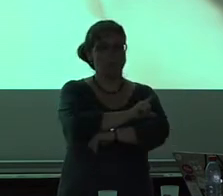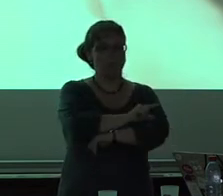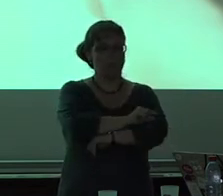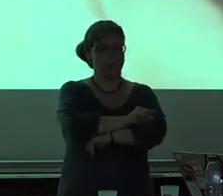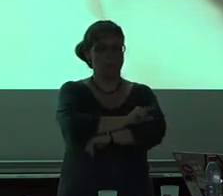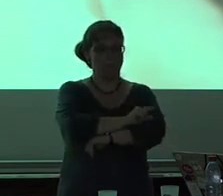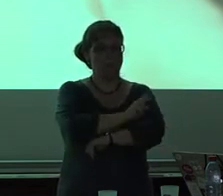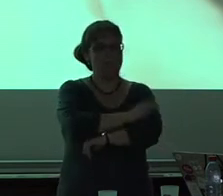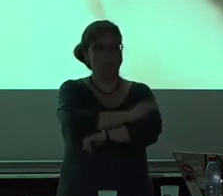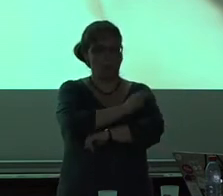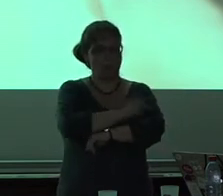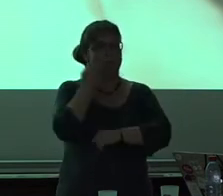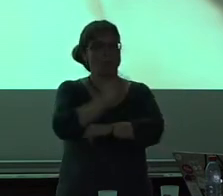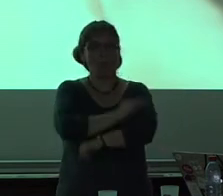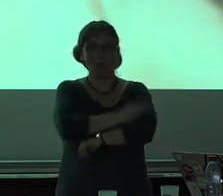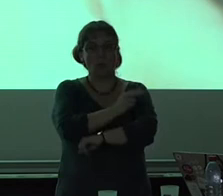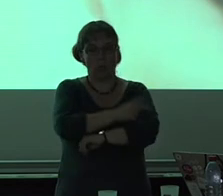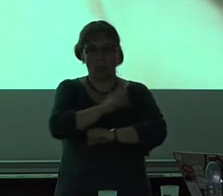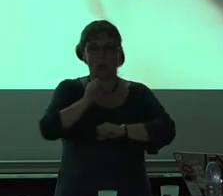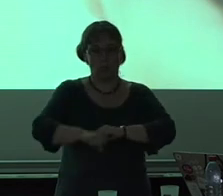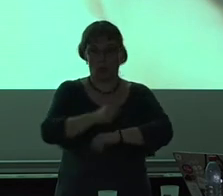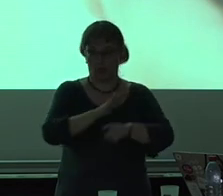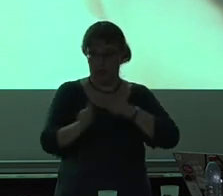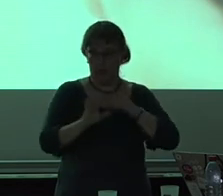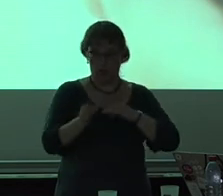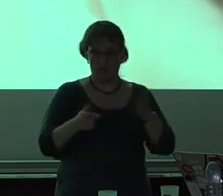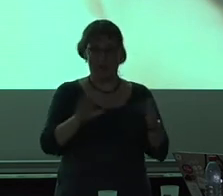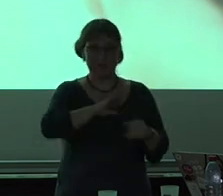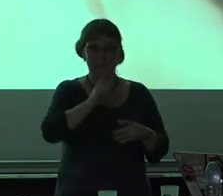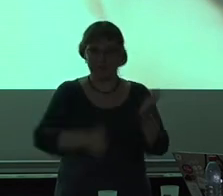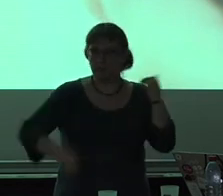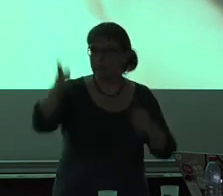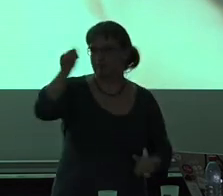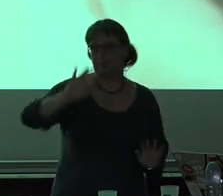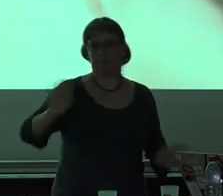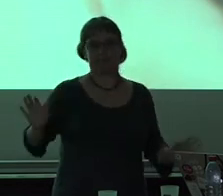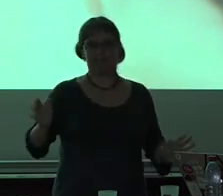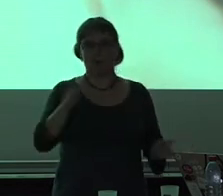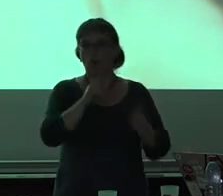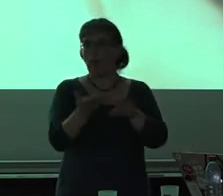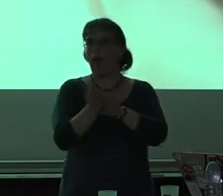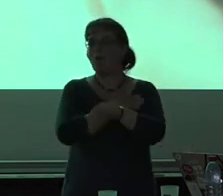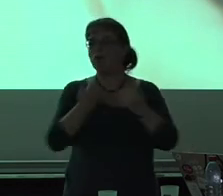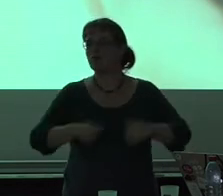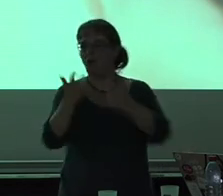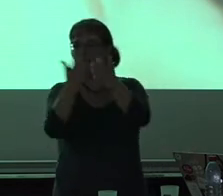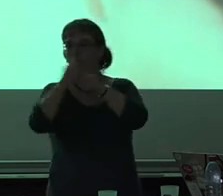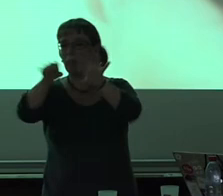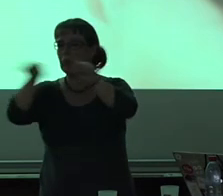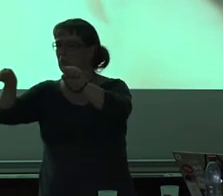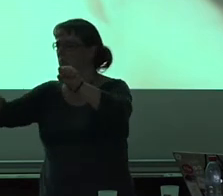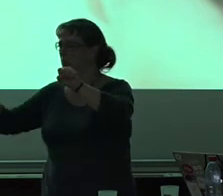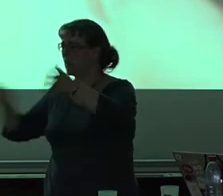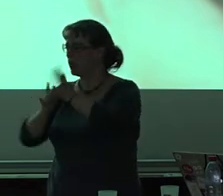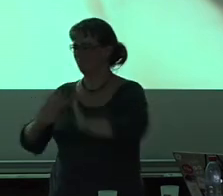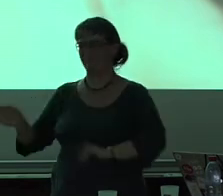que vous allez le rendre unique. Donc faites un contenu différenciant. Trouvez des exemples qui n'ont pas été faits avant, trouvez une manière d'aborder